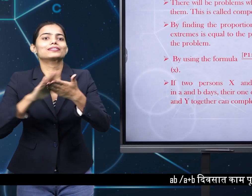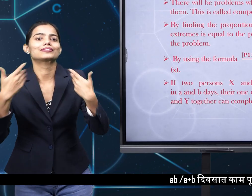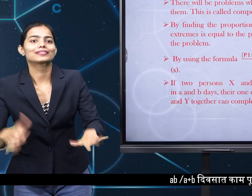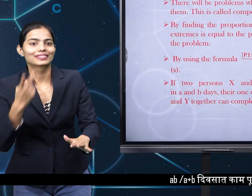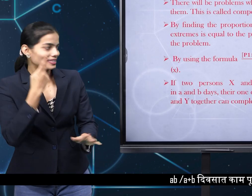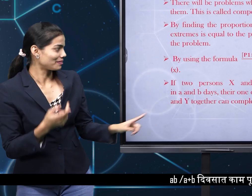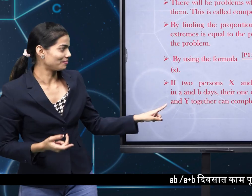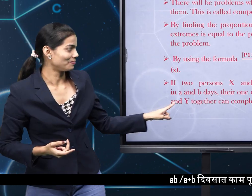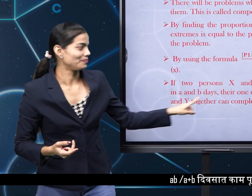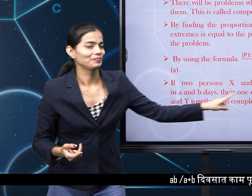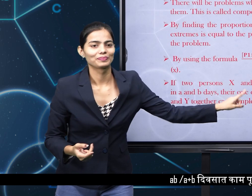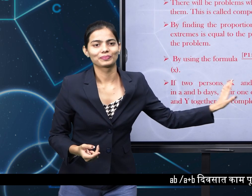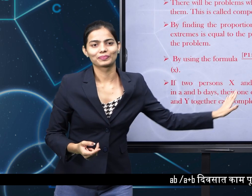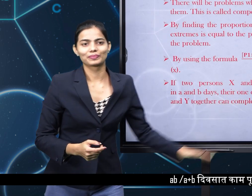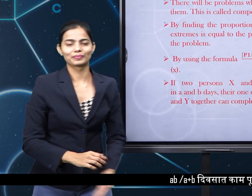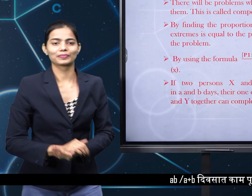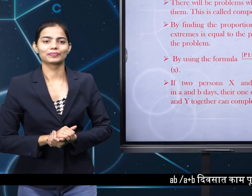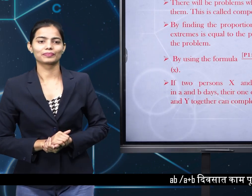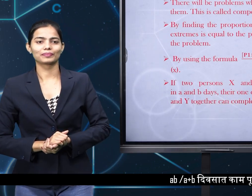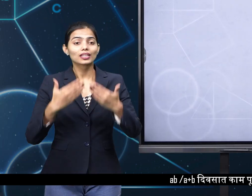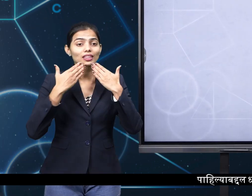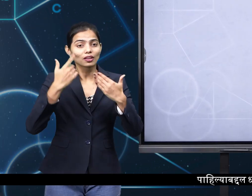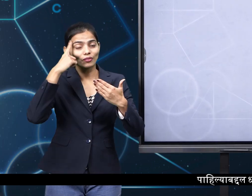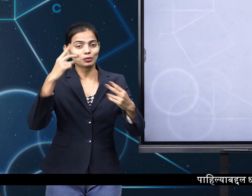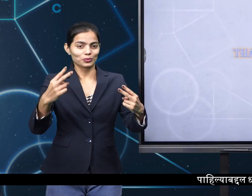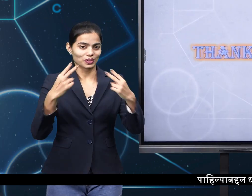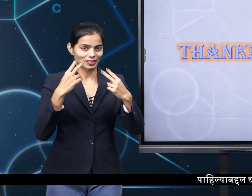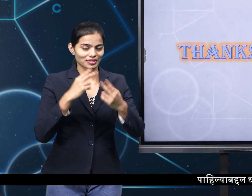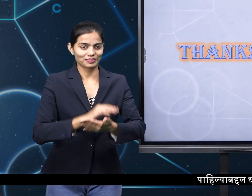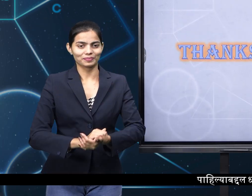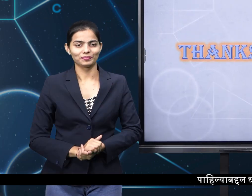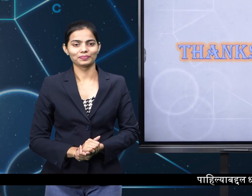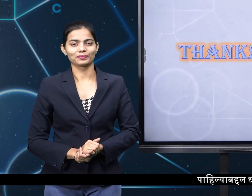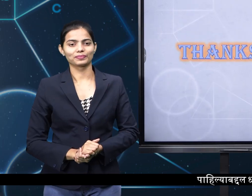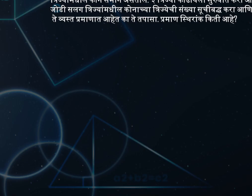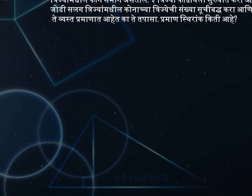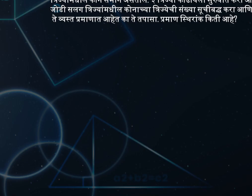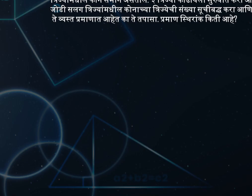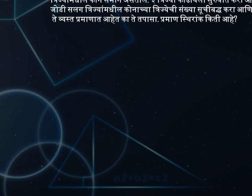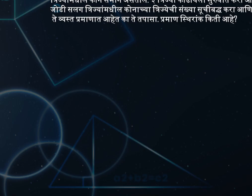पाहिल्याबद्दल धन्यवाद.